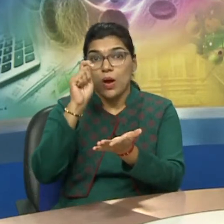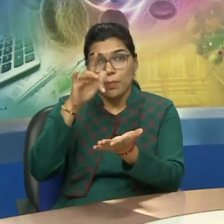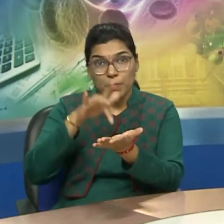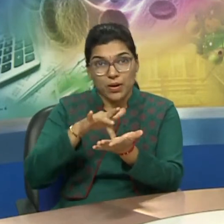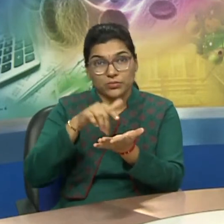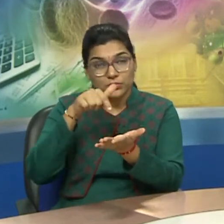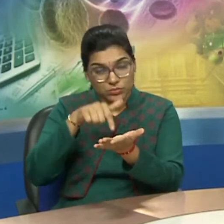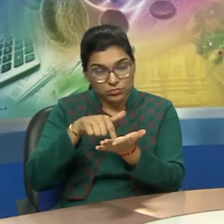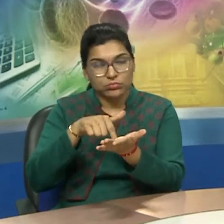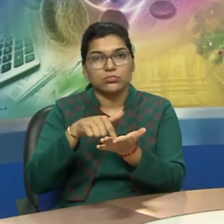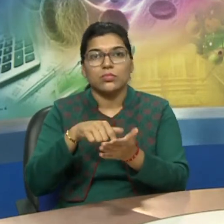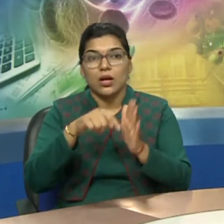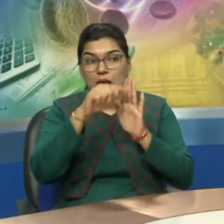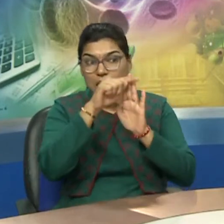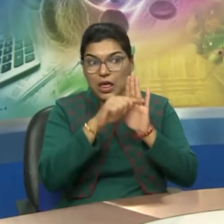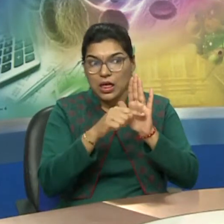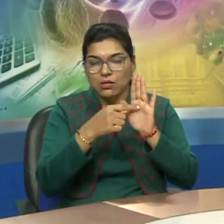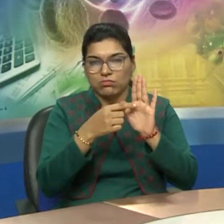These are some ethical behavior,